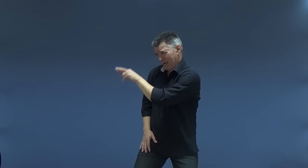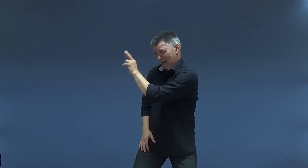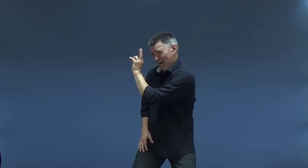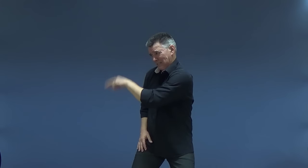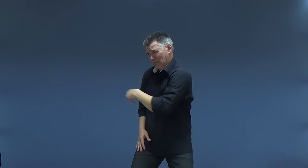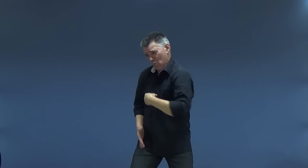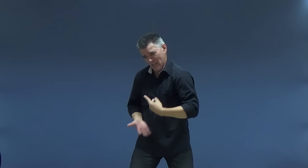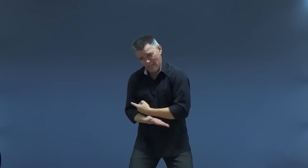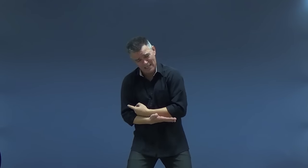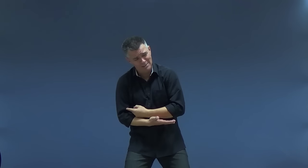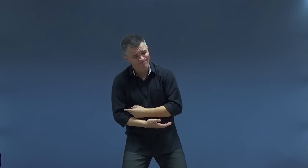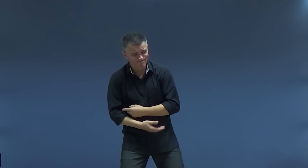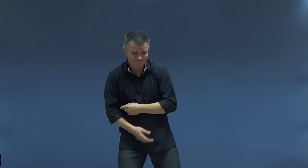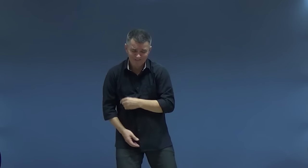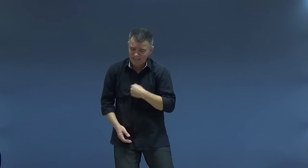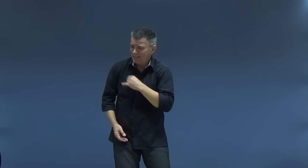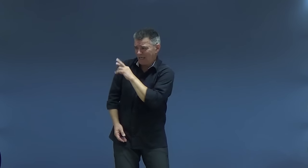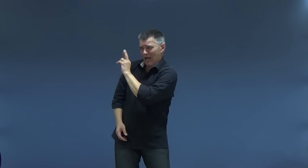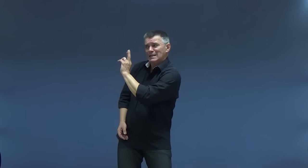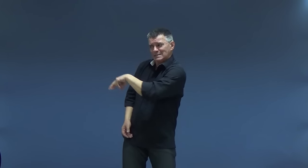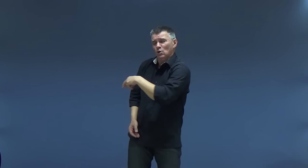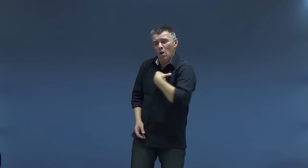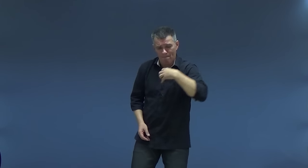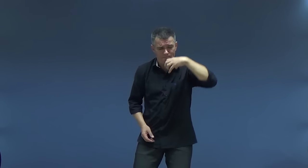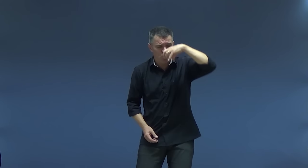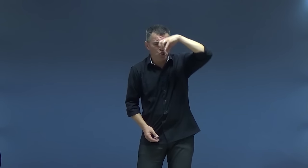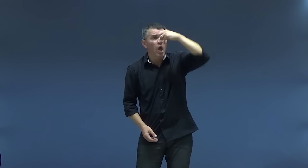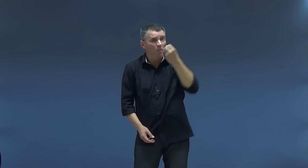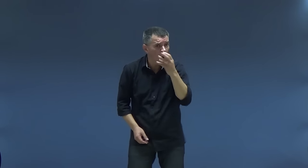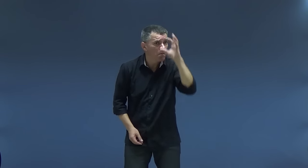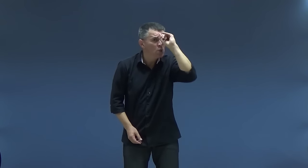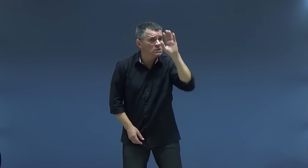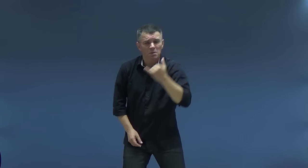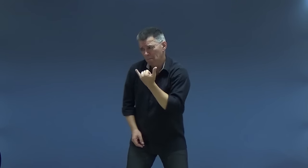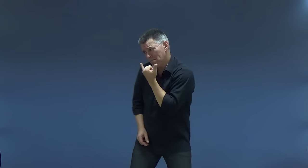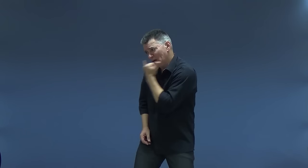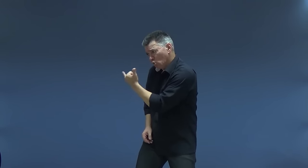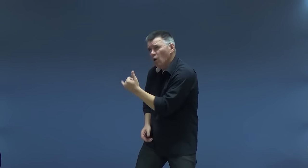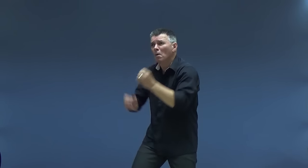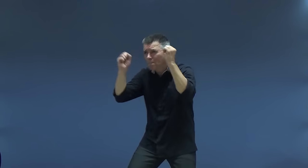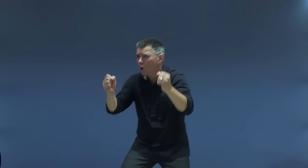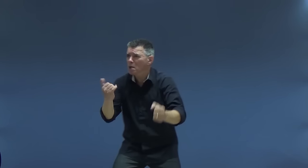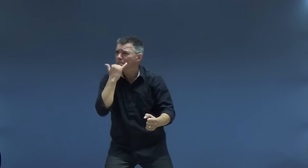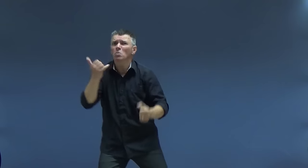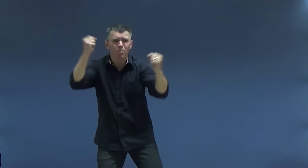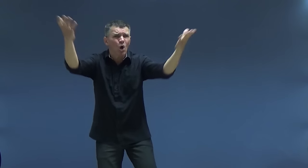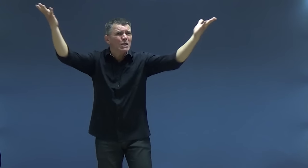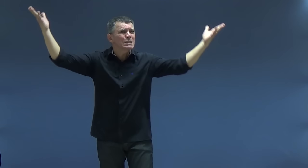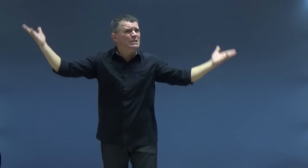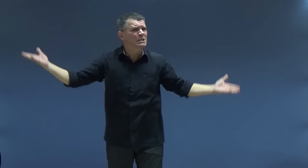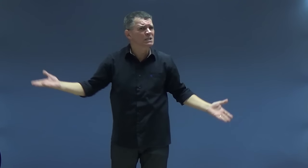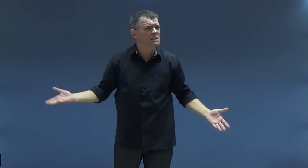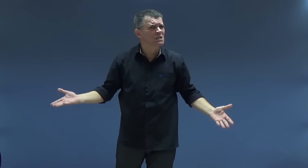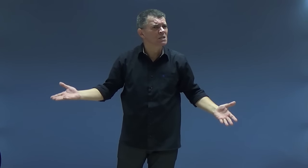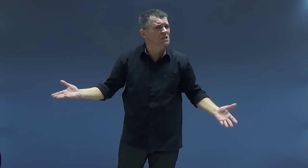Ai, minha esposa, é, tem razão, a gente está errado, é, você é verdade. Tem que aprender, pedir perdão, pode pedir